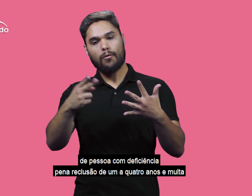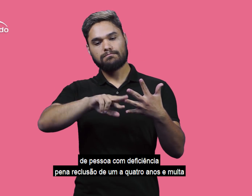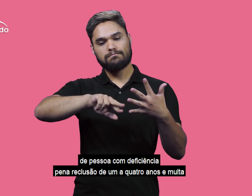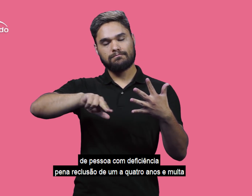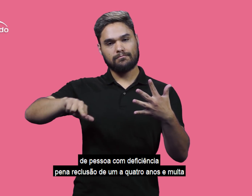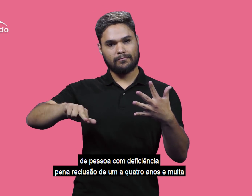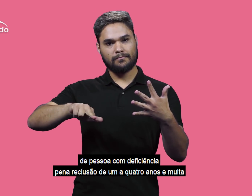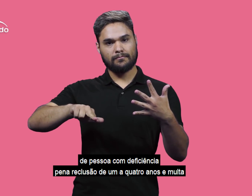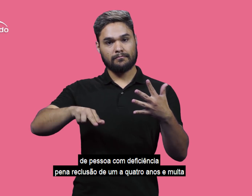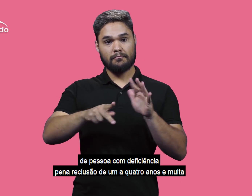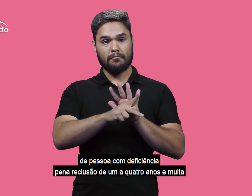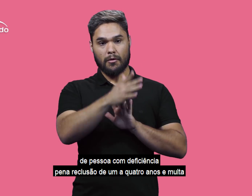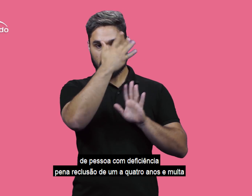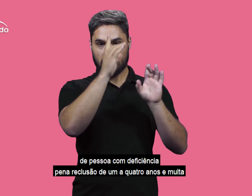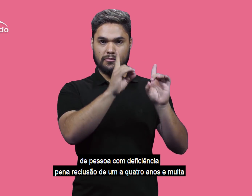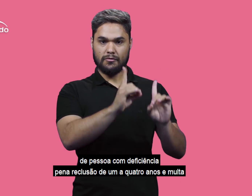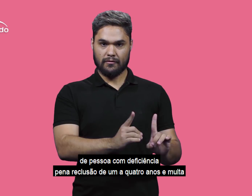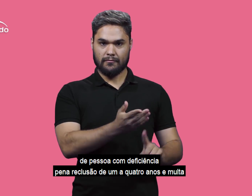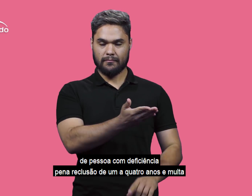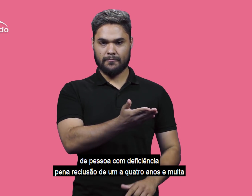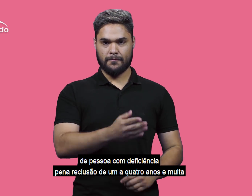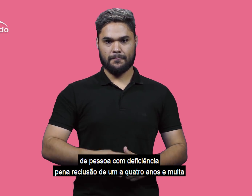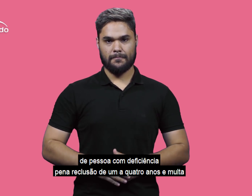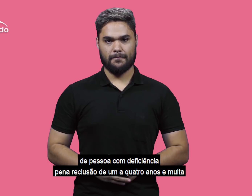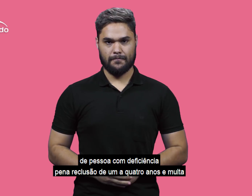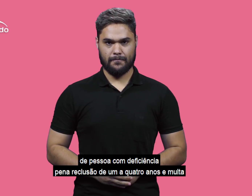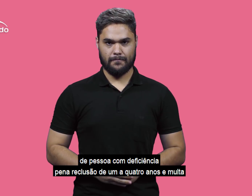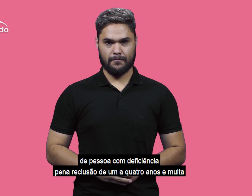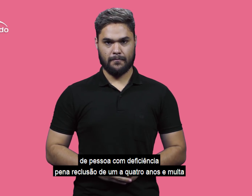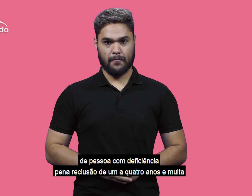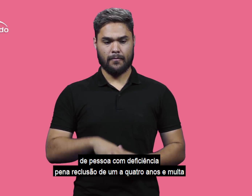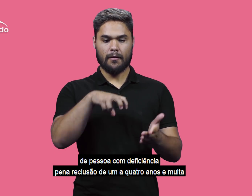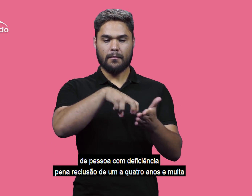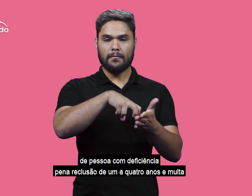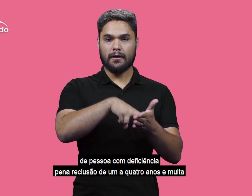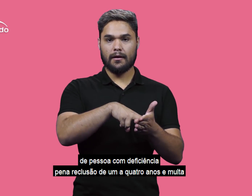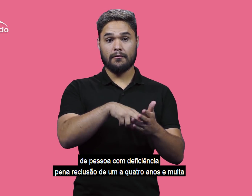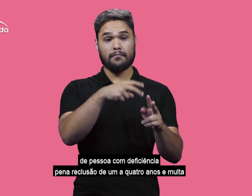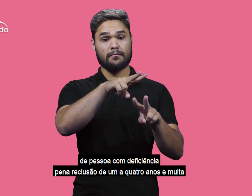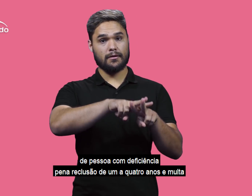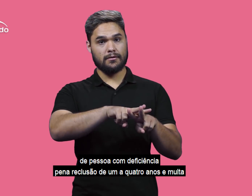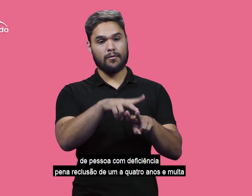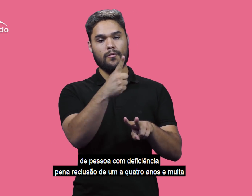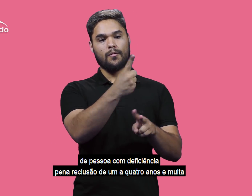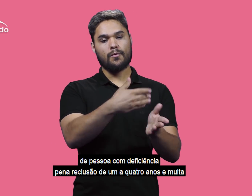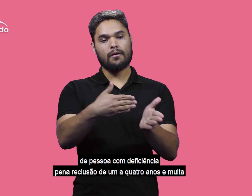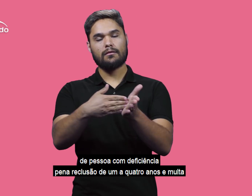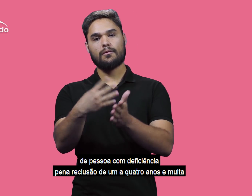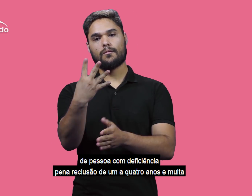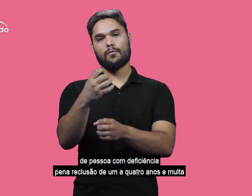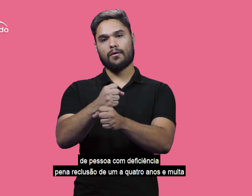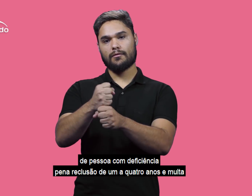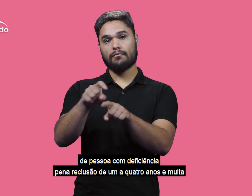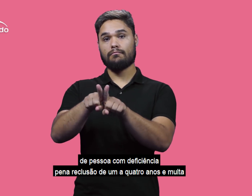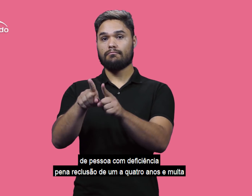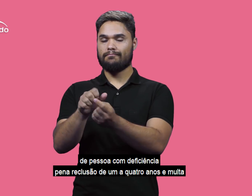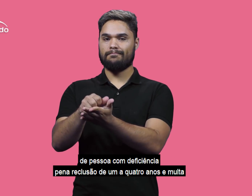de pessoa com deficiência pena reclusão de um a quatro anos e multa